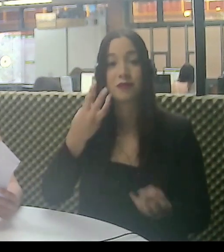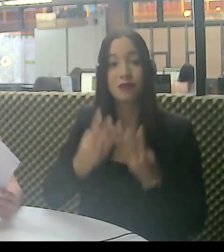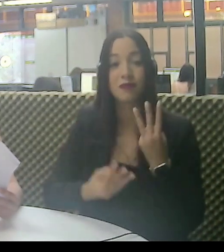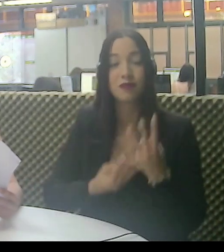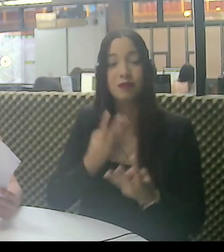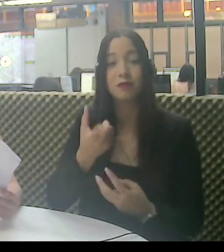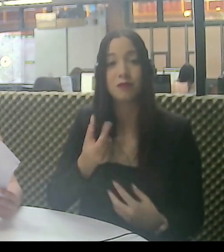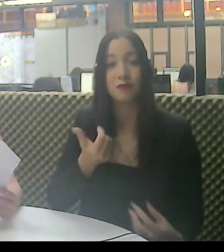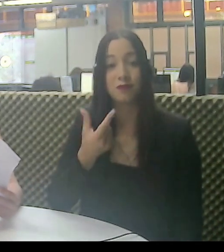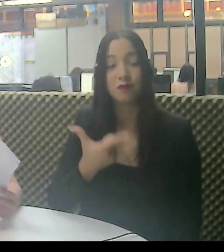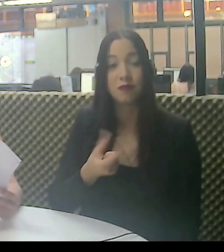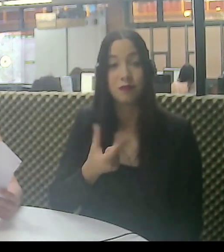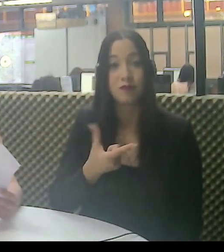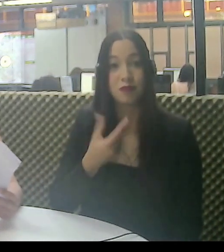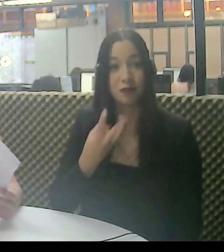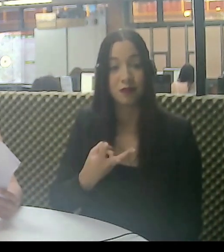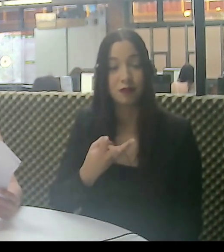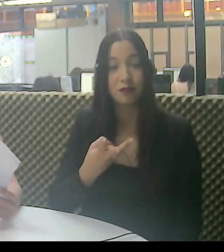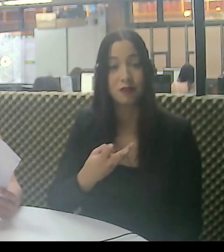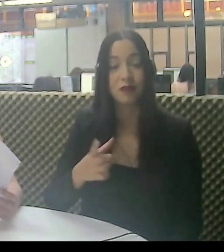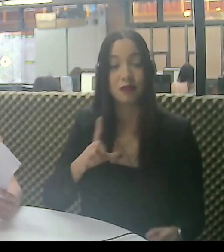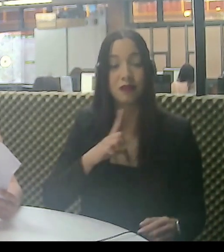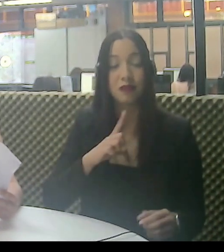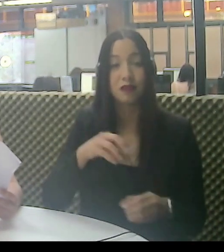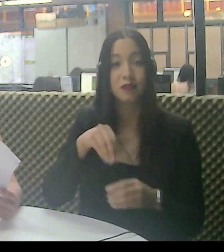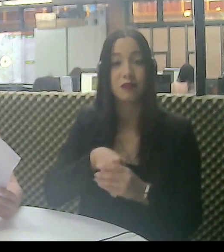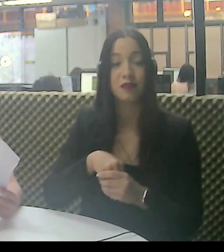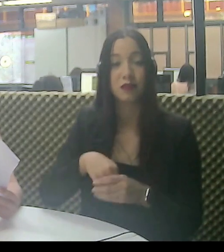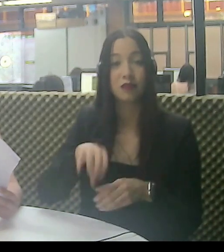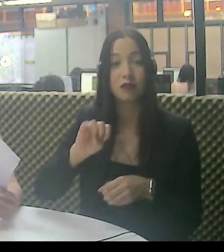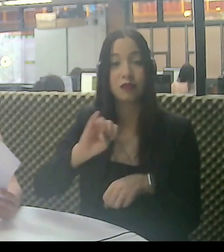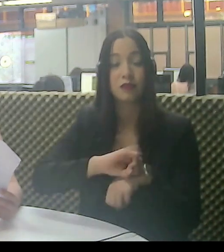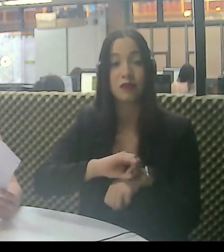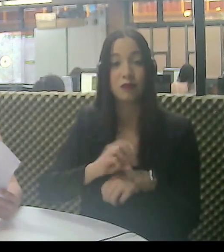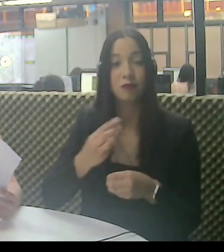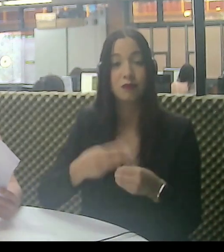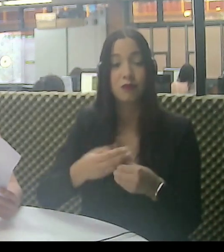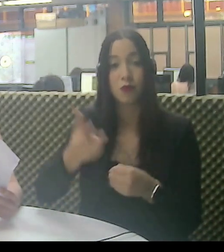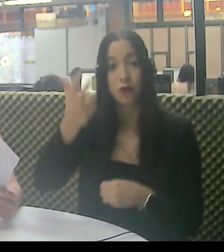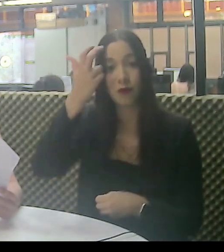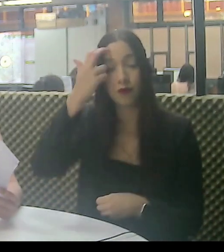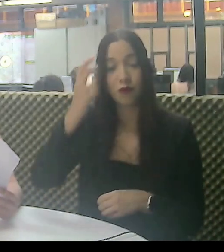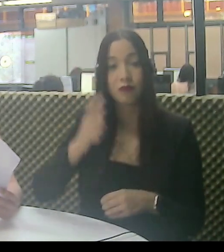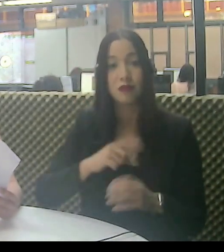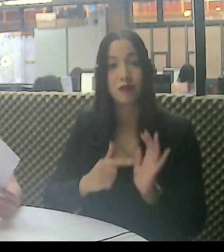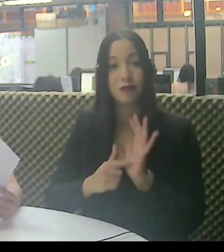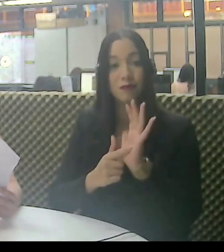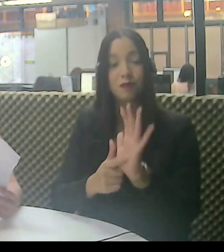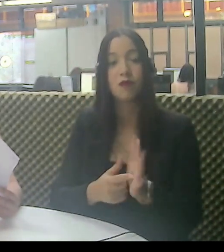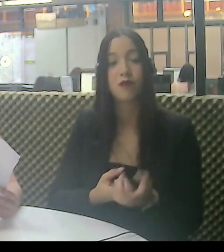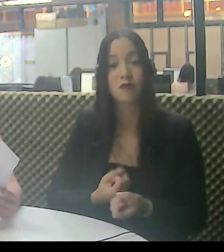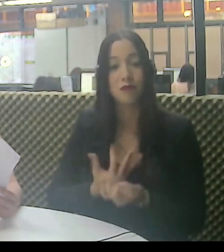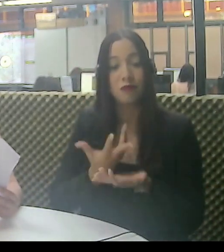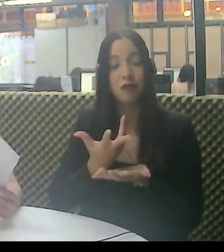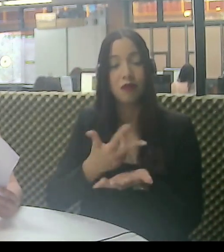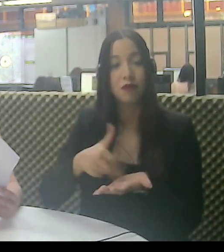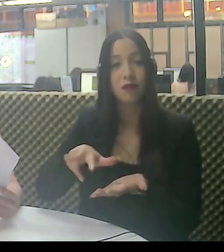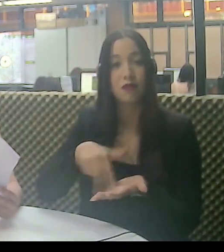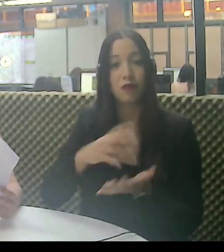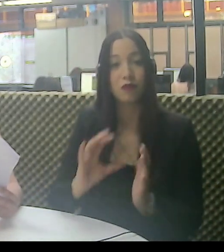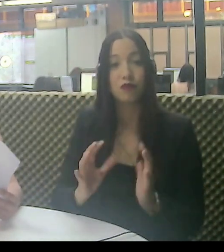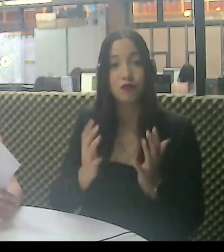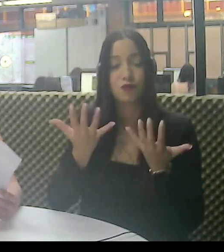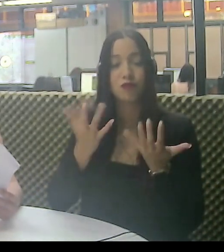2023 o espaço situado no centro municipal de cultura receberá amostras recitais concertos shows